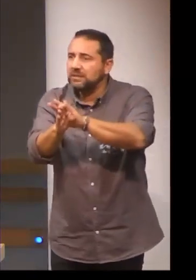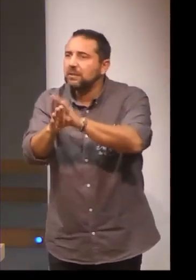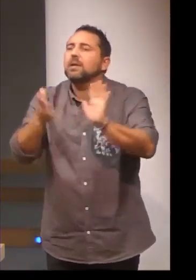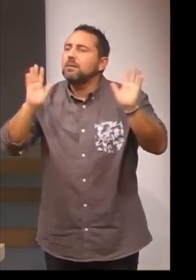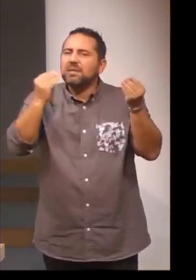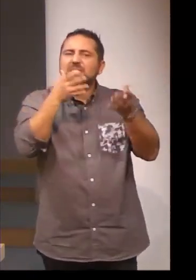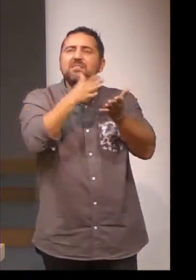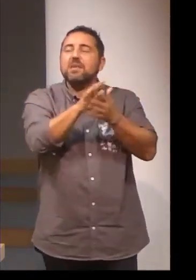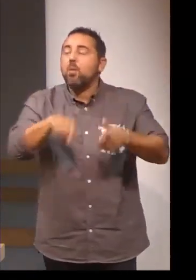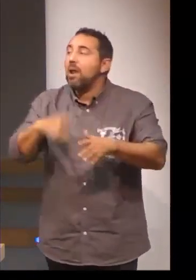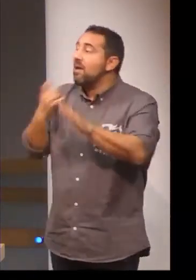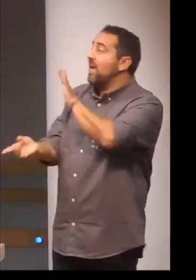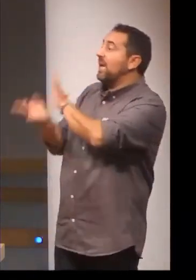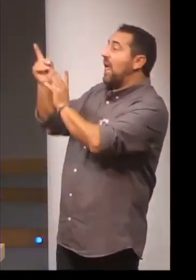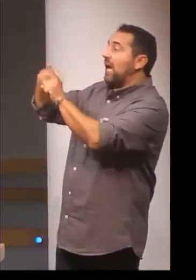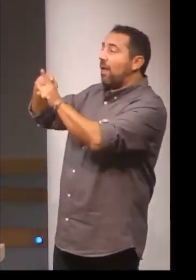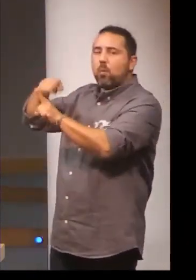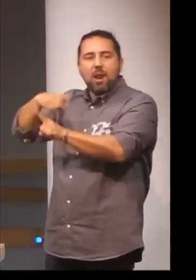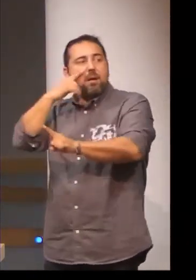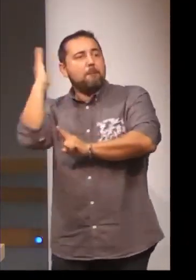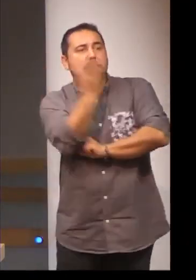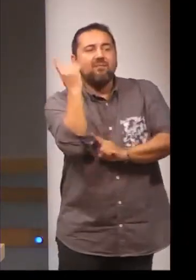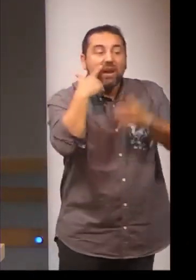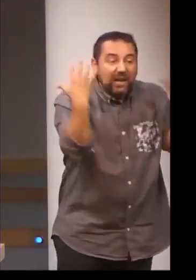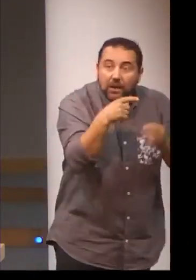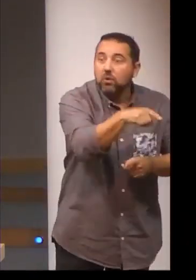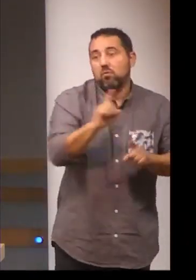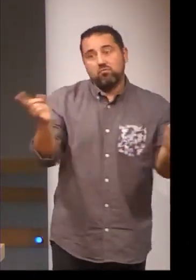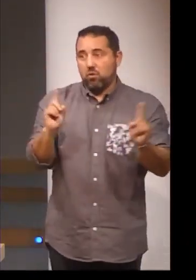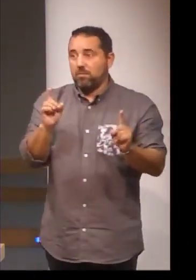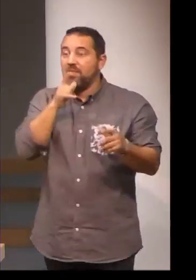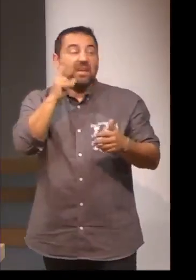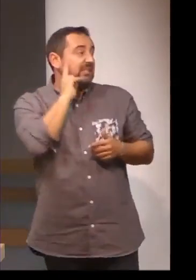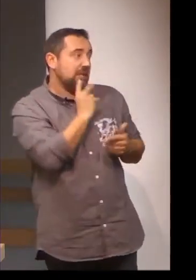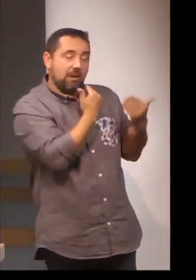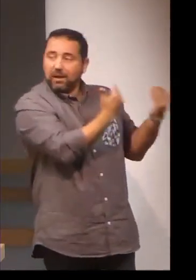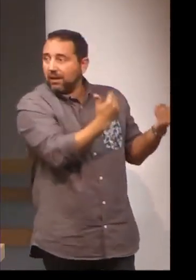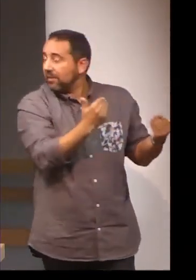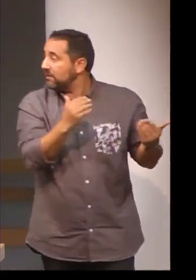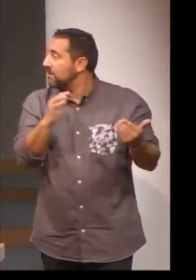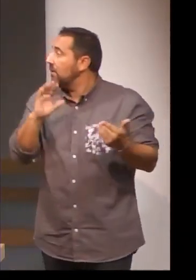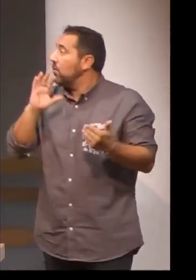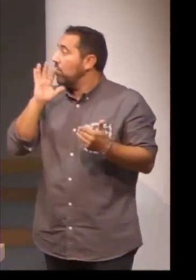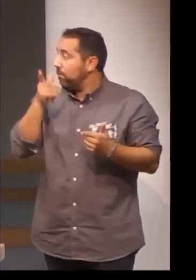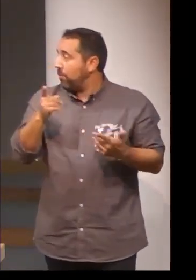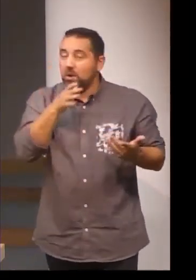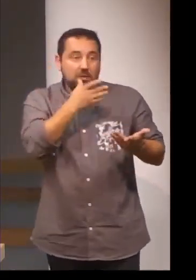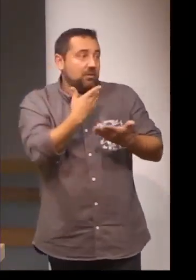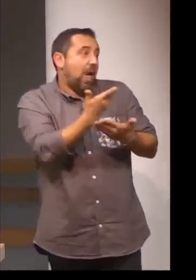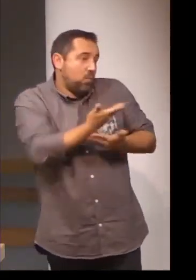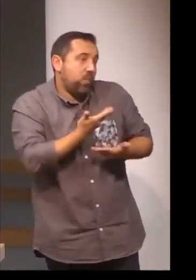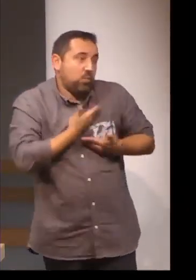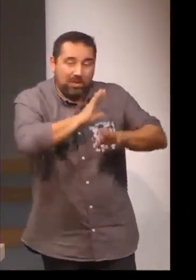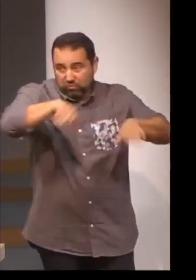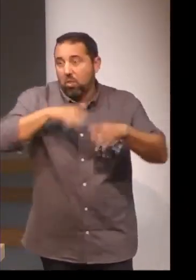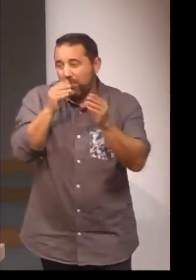suponer un riesgo adicional. De esta manera, dándole las gracias a Chema Criado por haberme echado una mano en todo esto. Y las